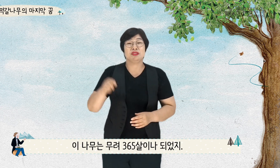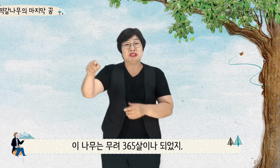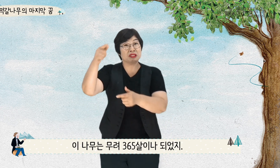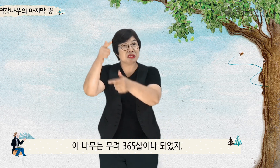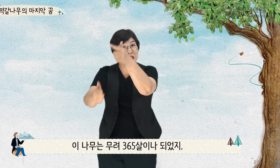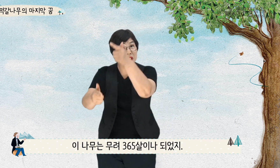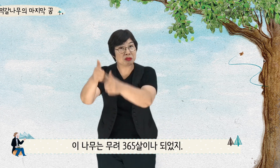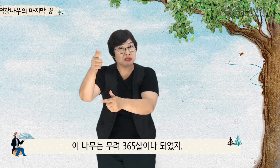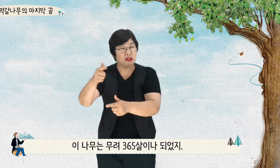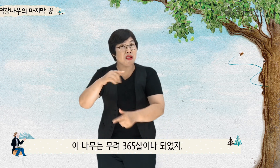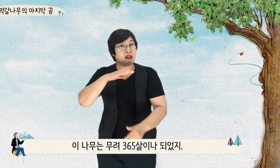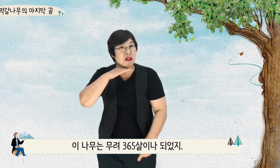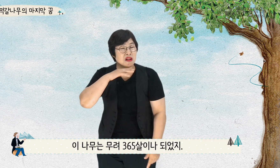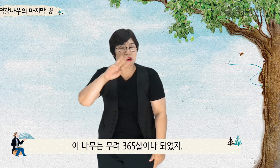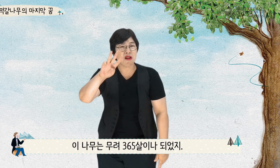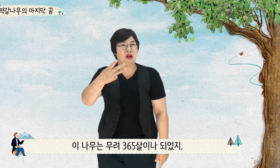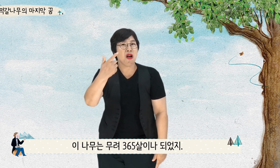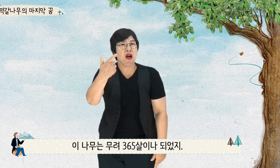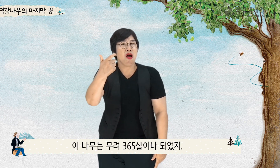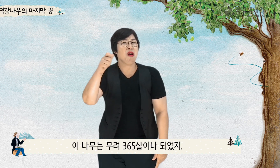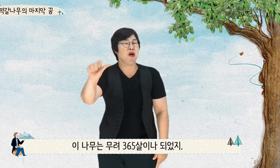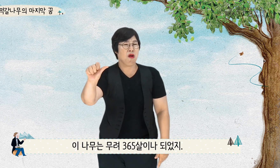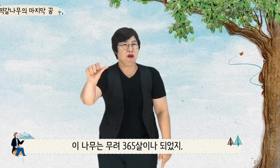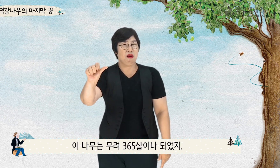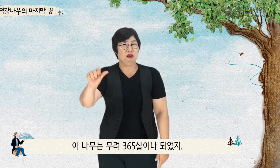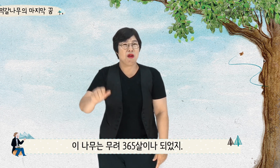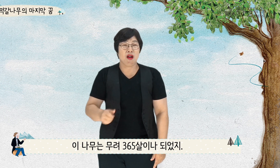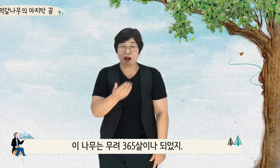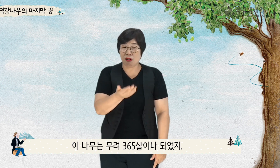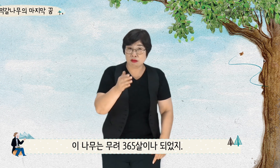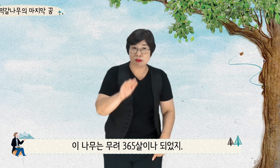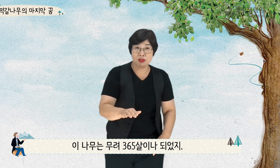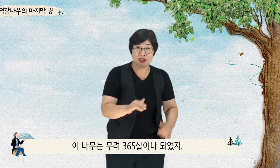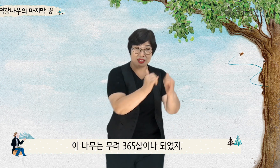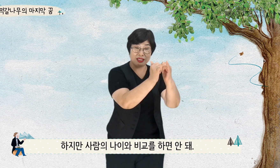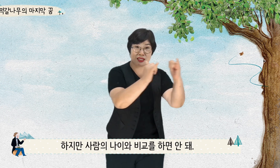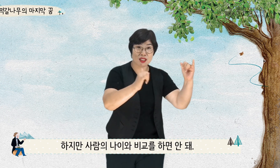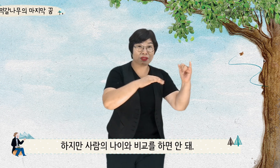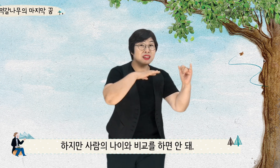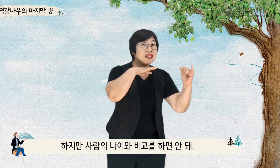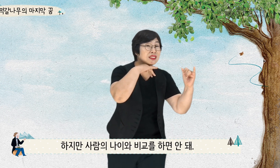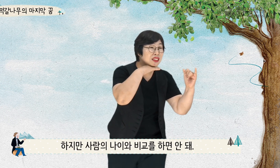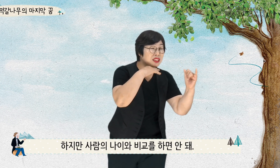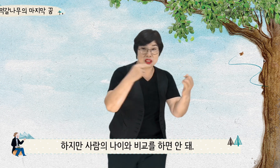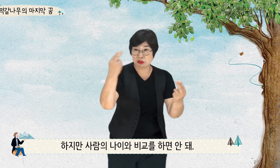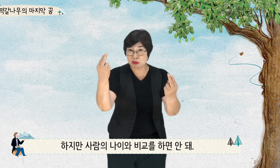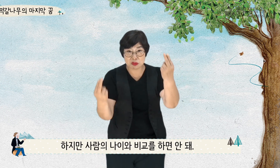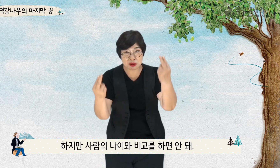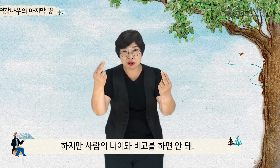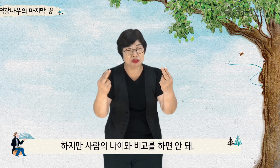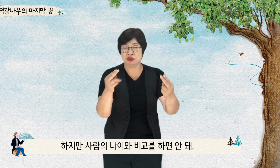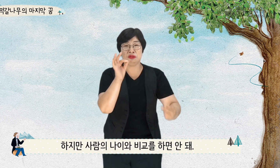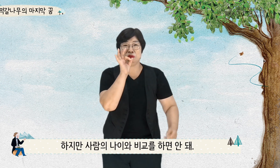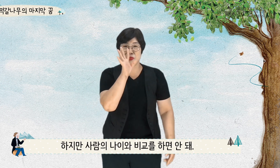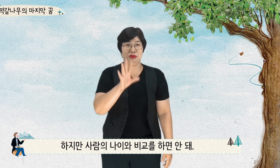이 나무는 무려 365살이나 되었지. 하지만 사람의 나이와 비교를 하면 안